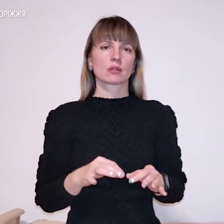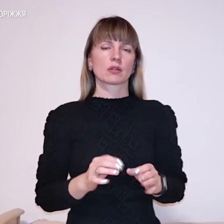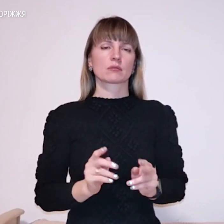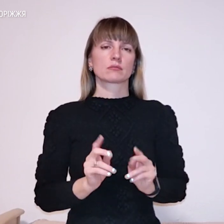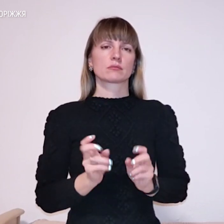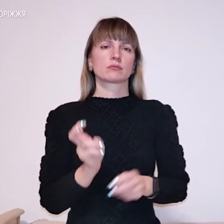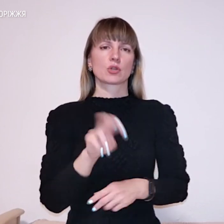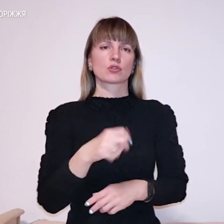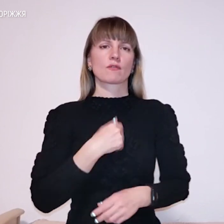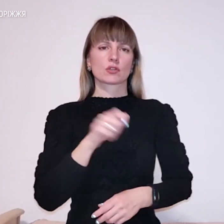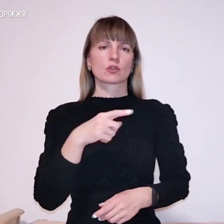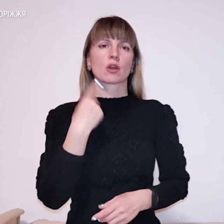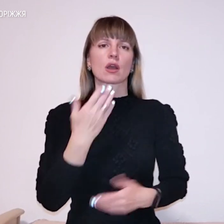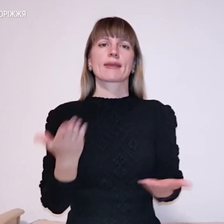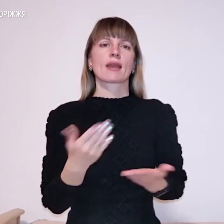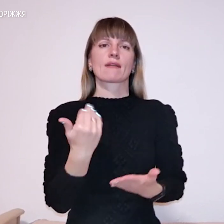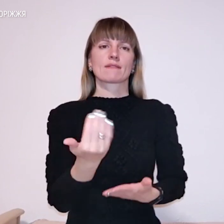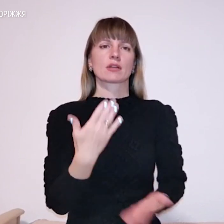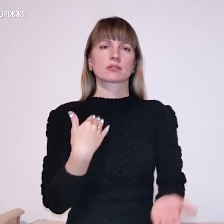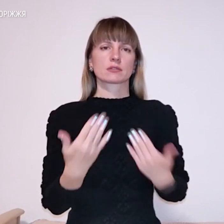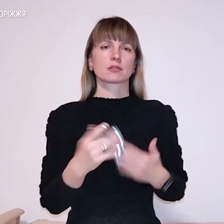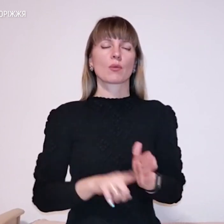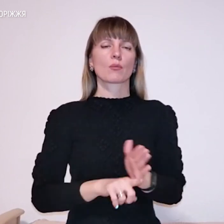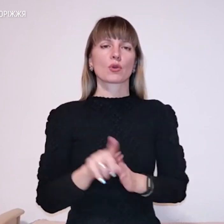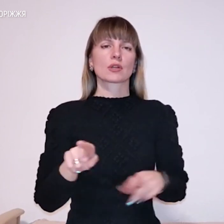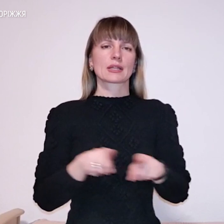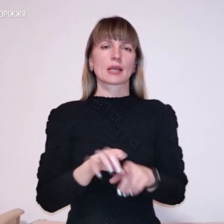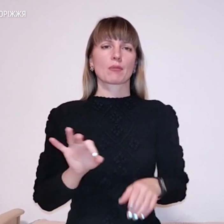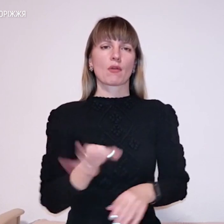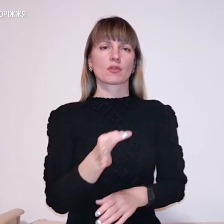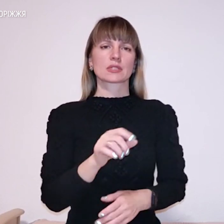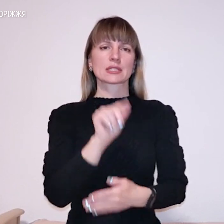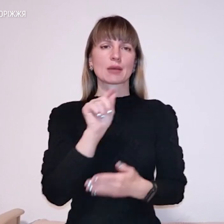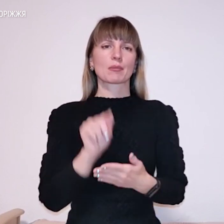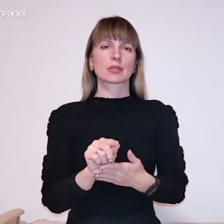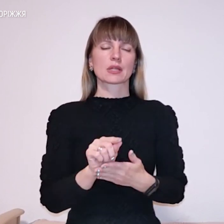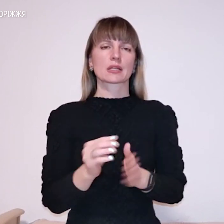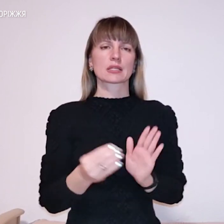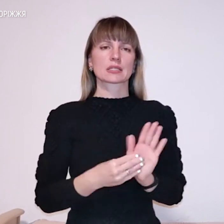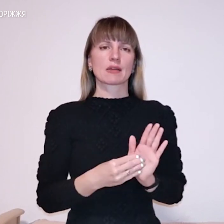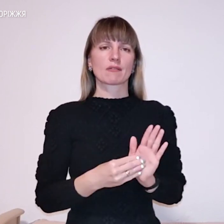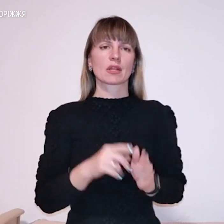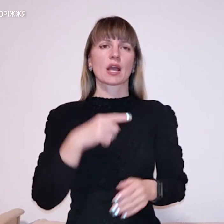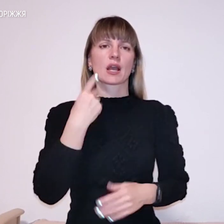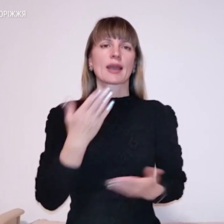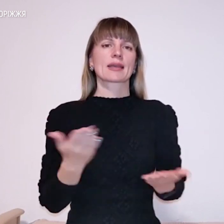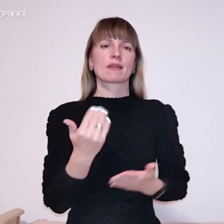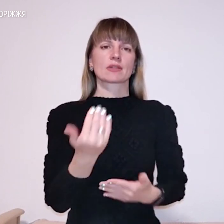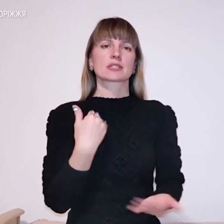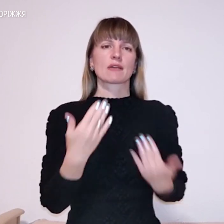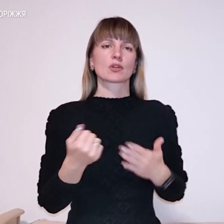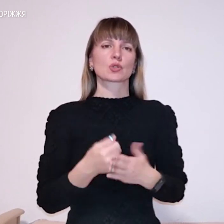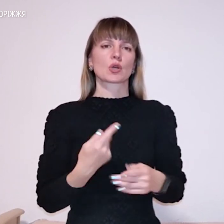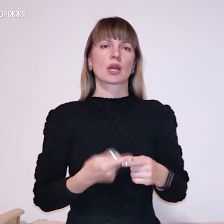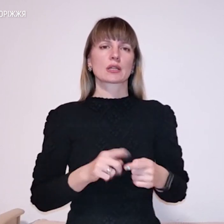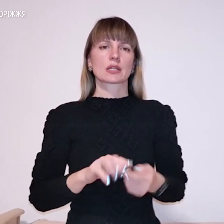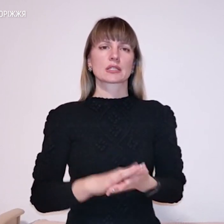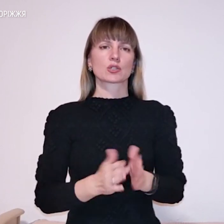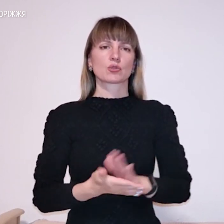військовий і каже, як ви ставитесь? Ну, почав такі провокаційні запитання ставити. Каже, як ви ставитесь до цієї ситуації? Як